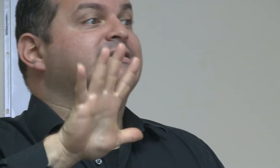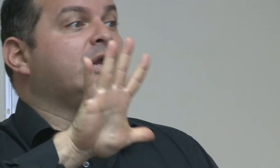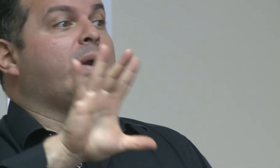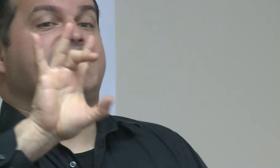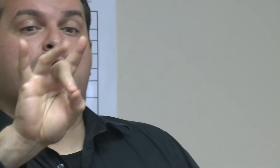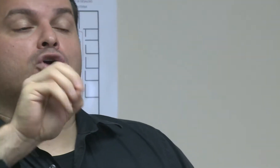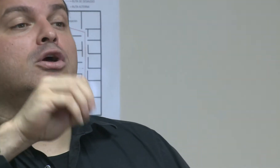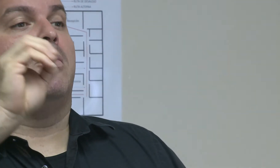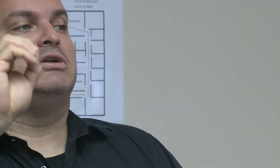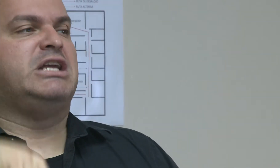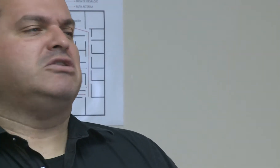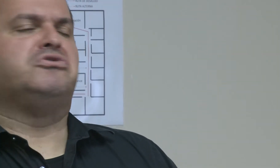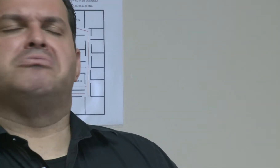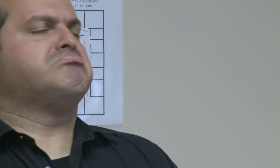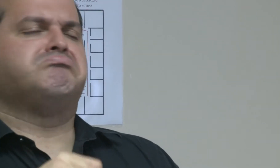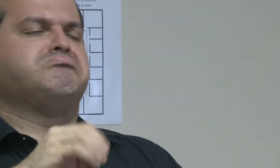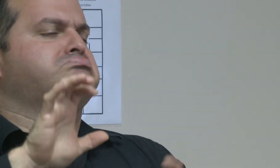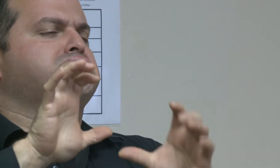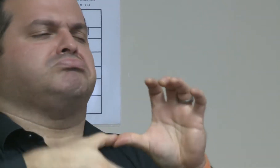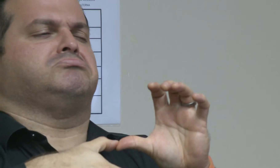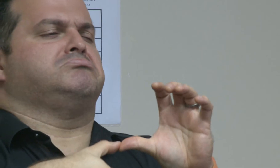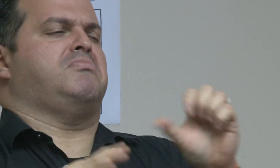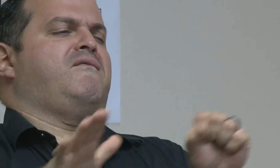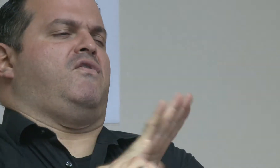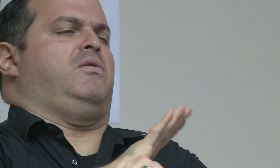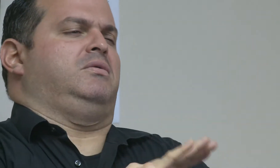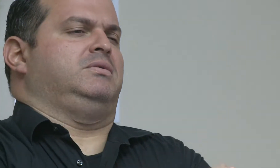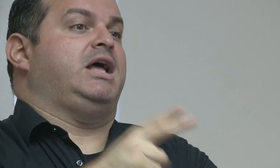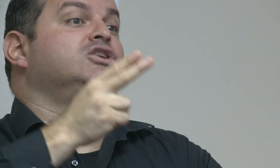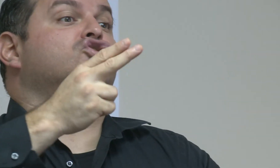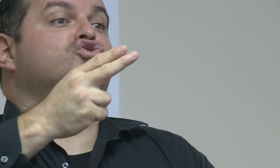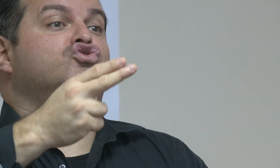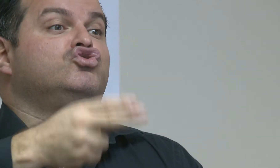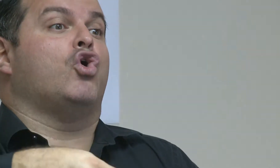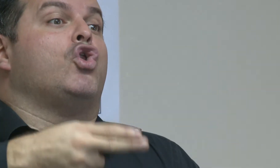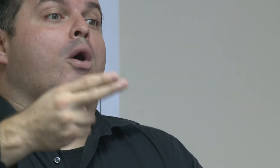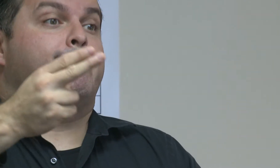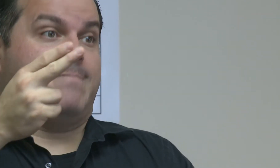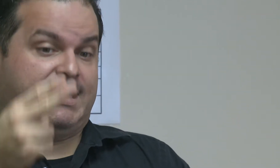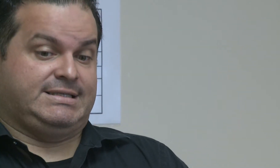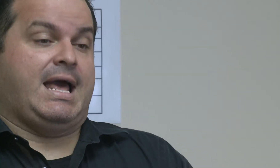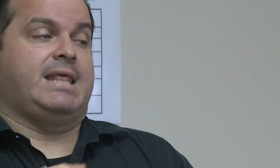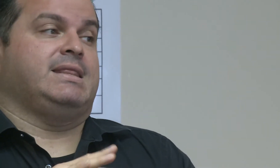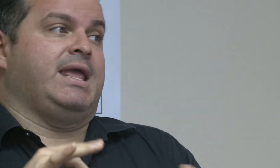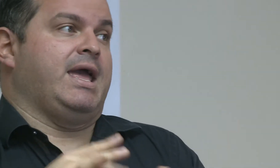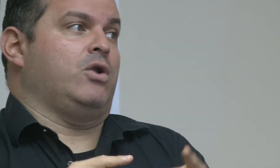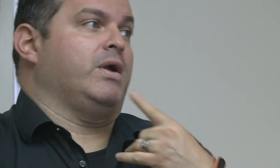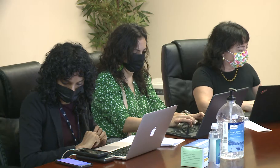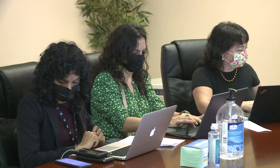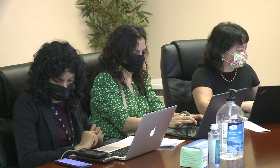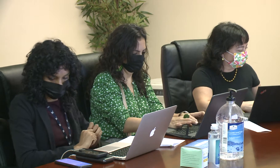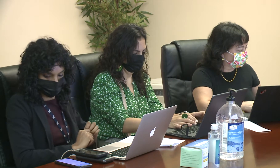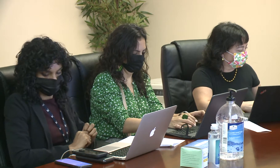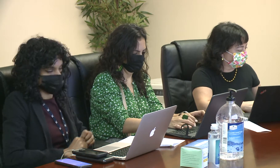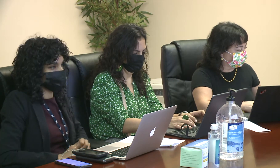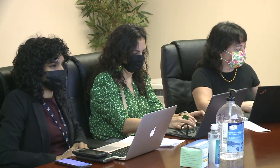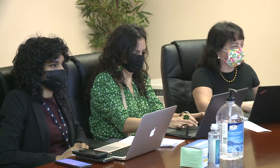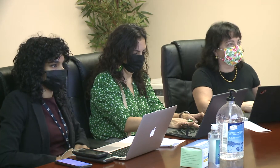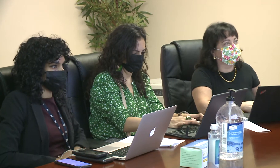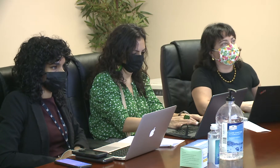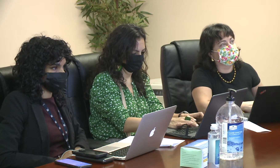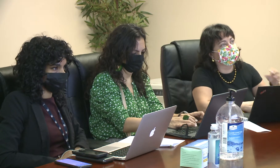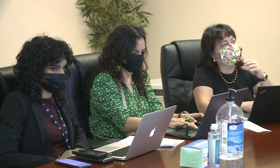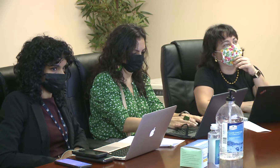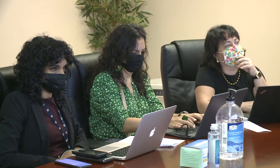como a personas parcialmente sordas y al público en general. Además, el informe interactivo presenta los resultados de entrevistas de grupos focales a